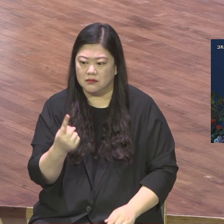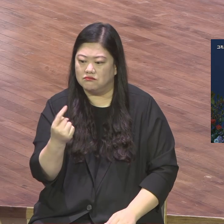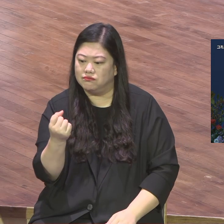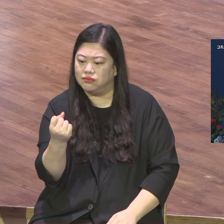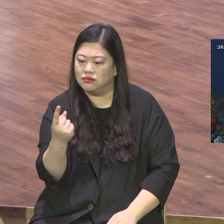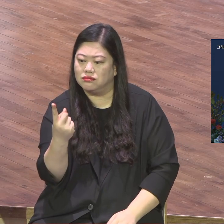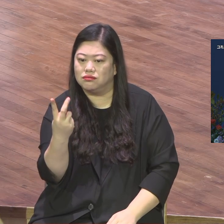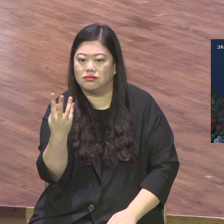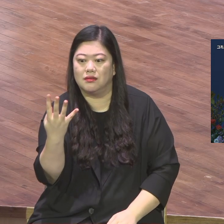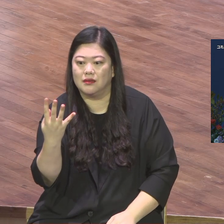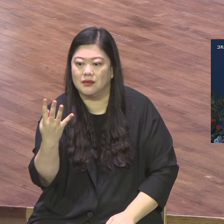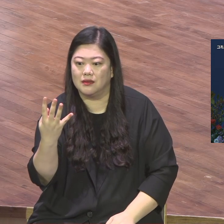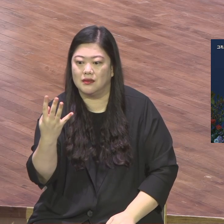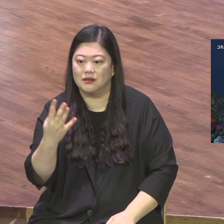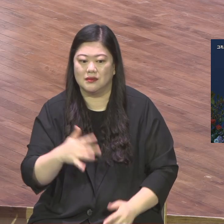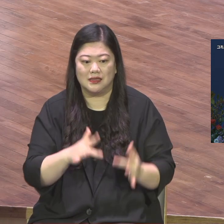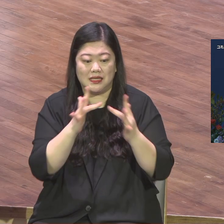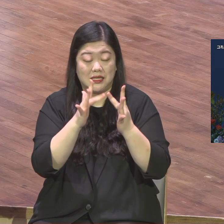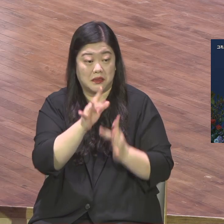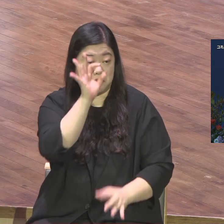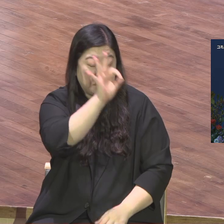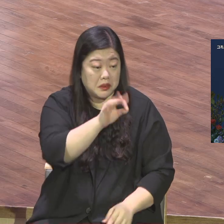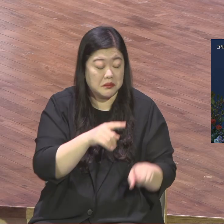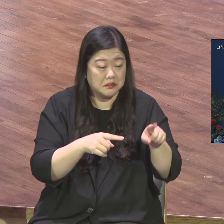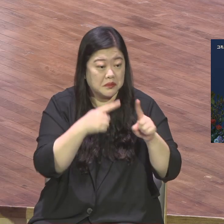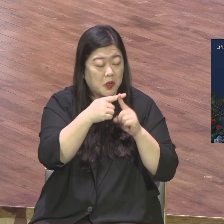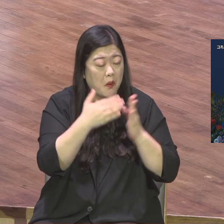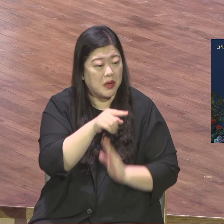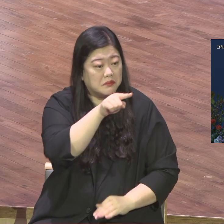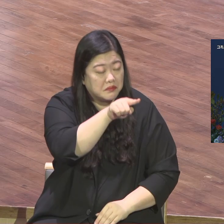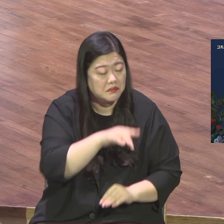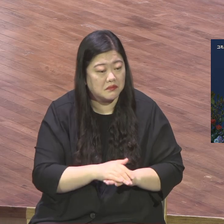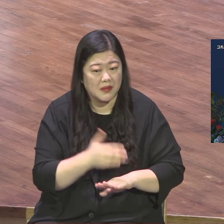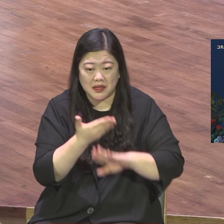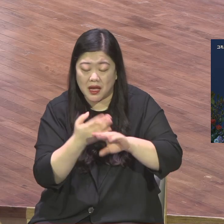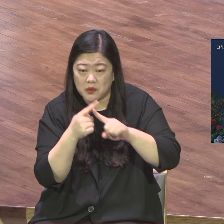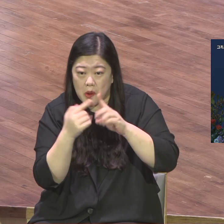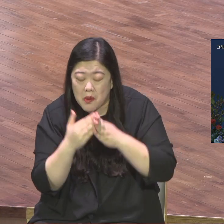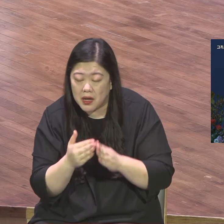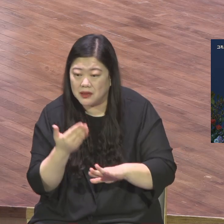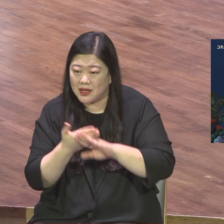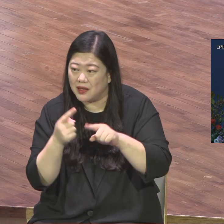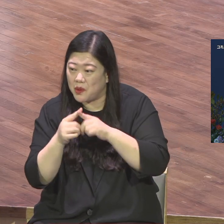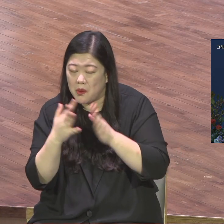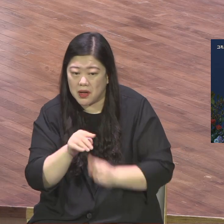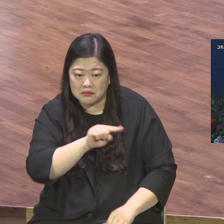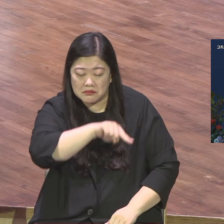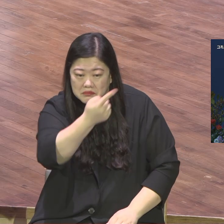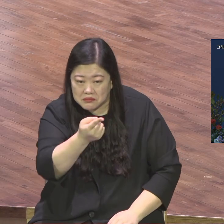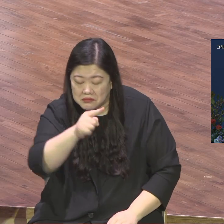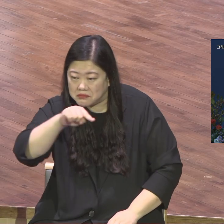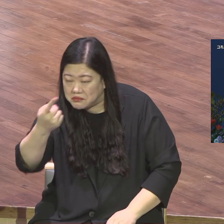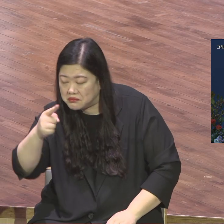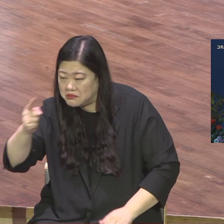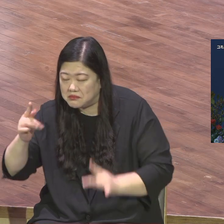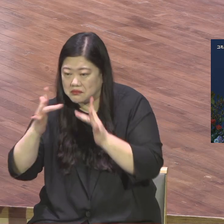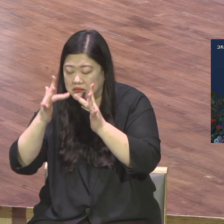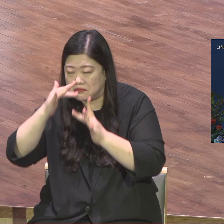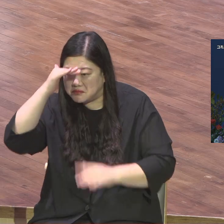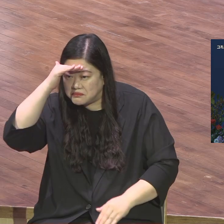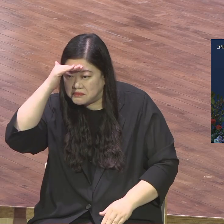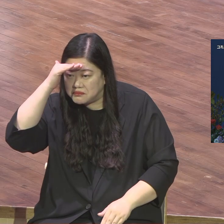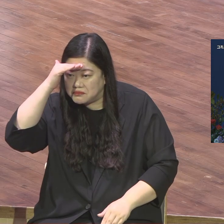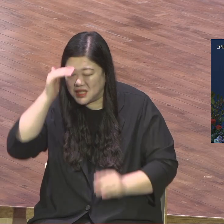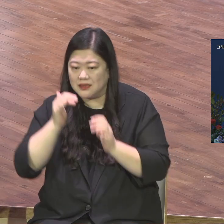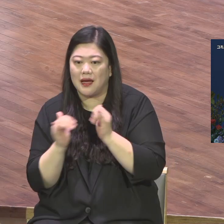안 나오지요. 온라인으로 여기 보고 저기 보고 돌아다닙니다. 한국교회 성도들 가운데